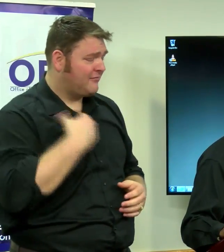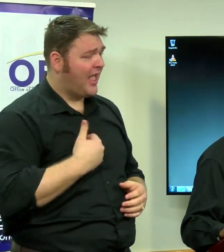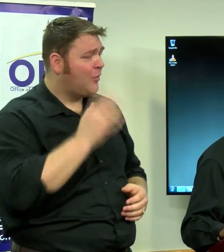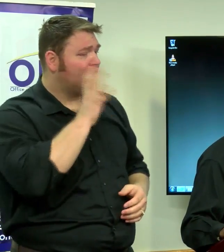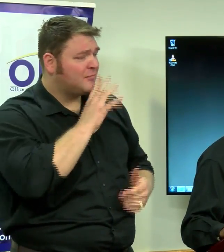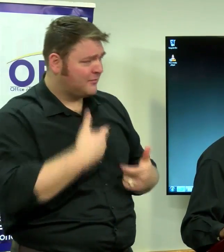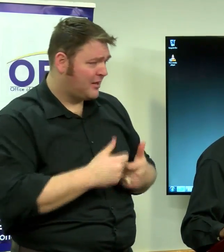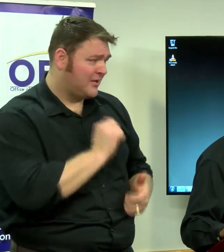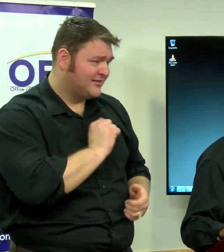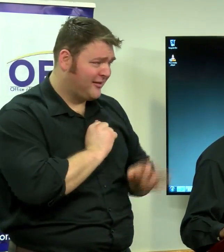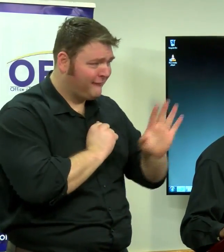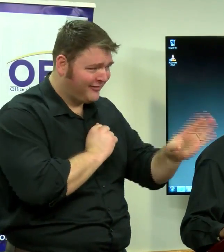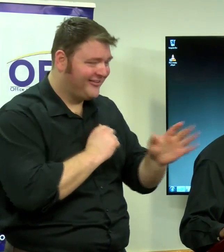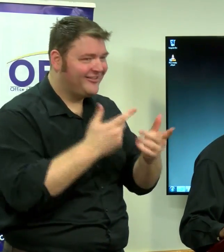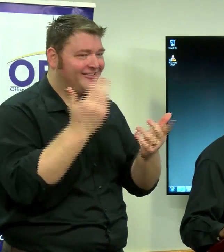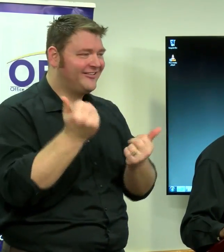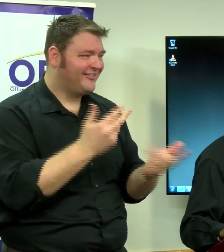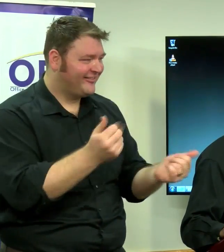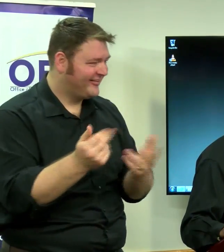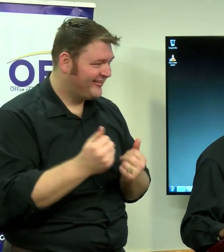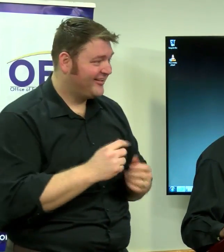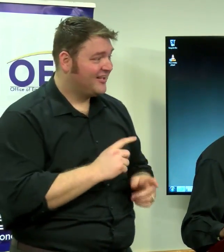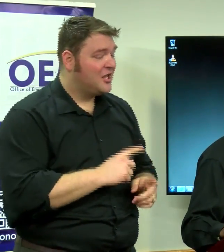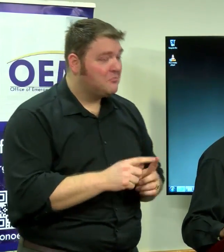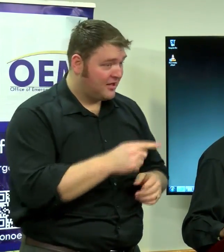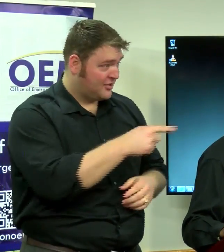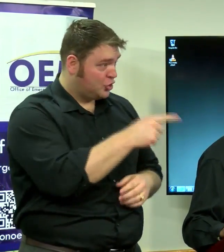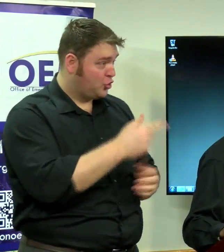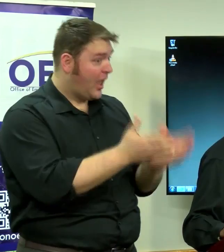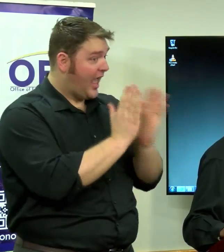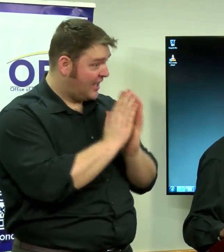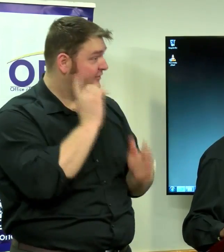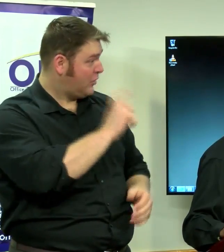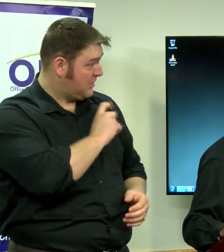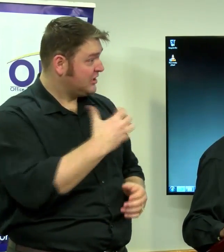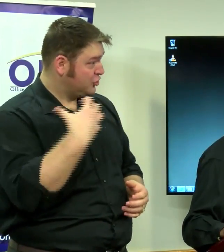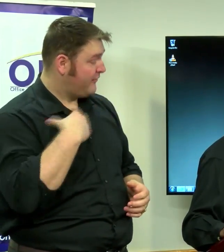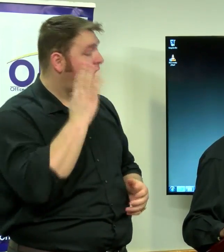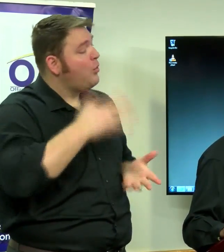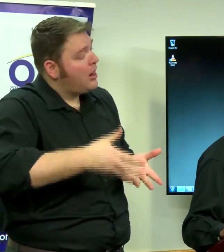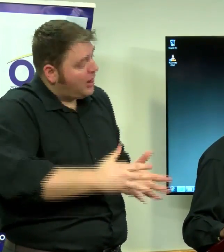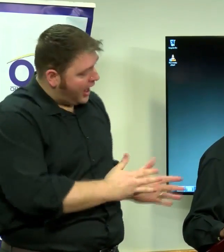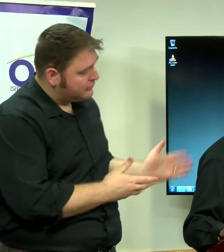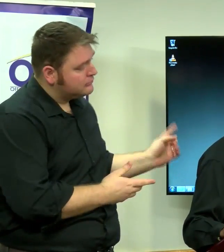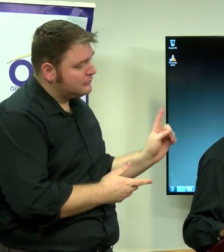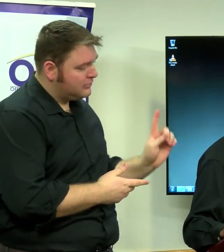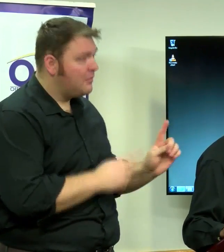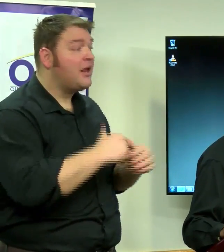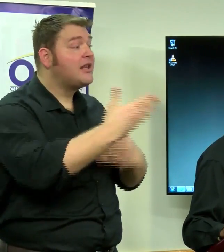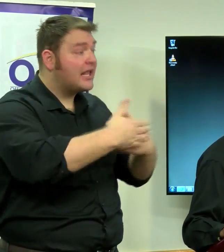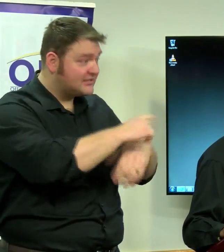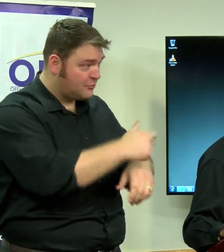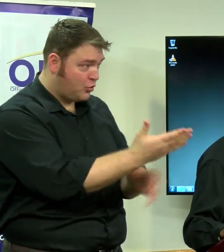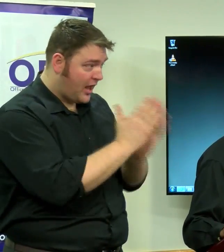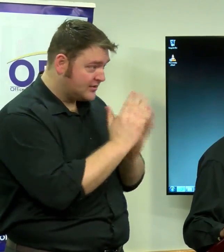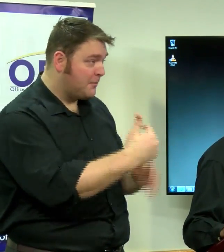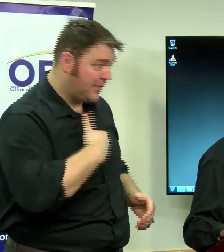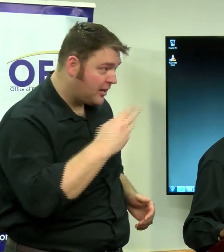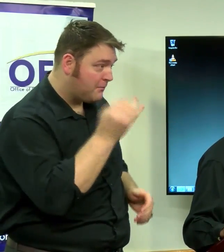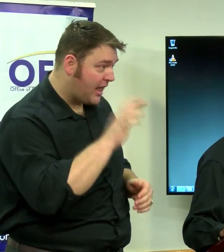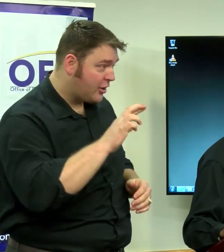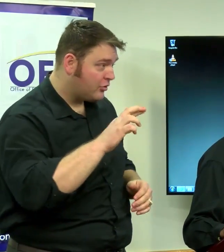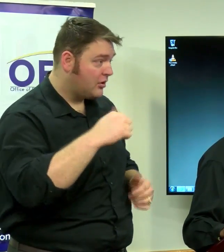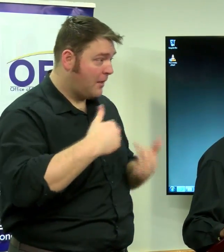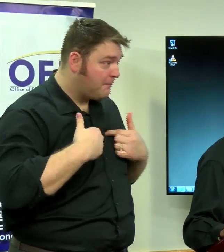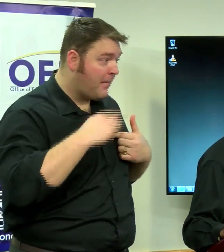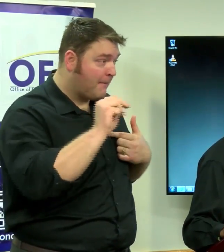But since I try to be direct and give you a direct, since you asked for him, I'm going to let him do it. But only this time, next time you ask the mayor, El